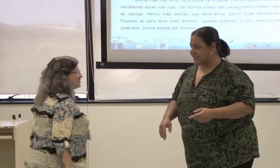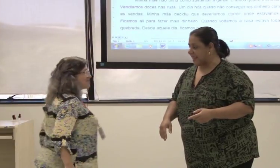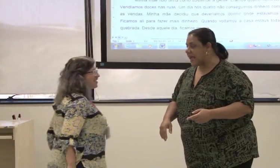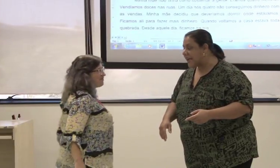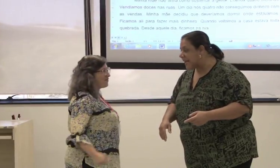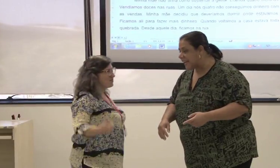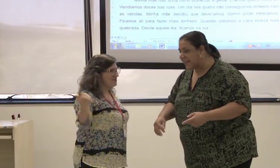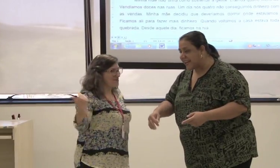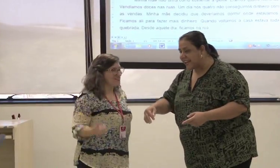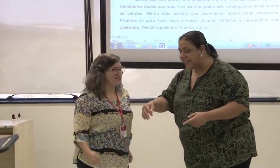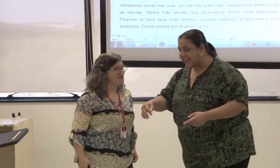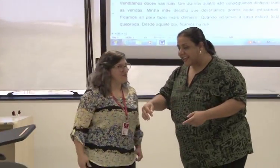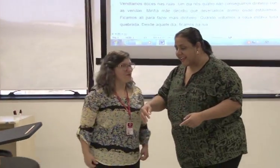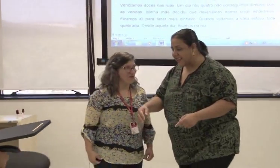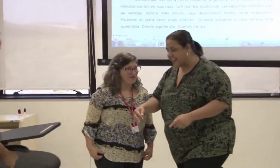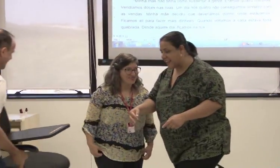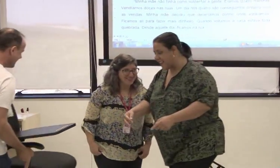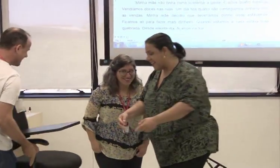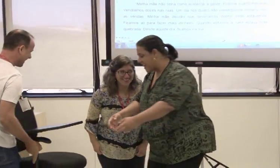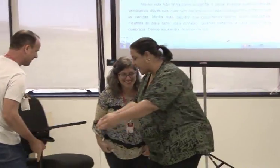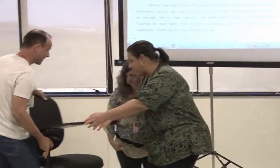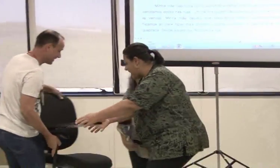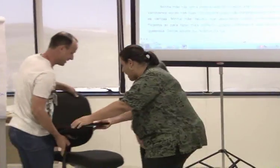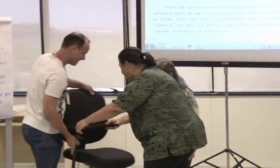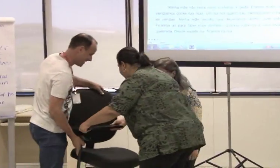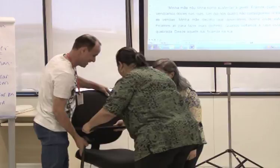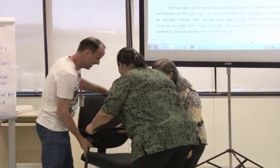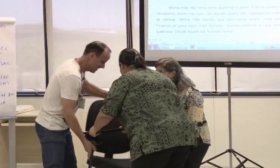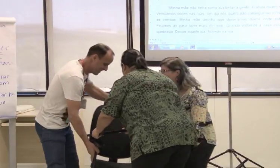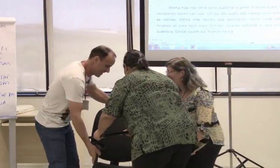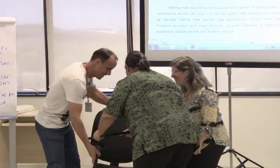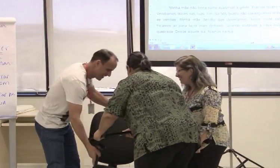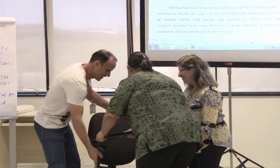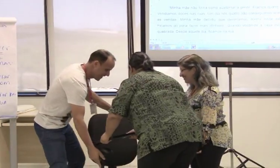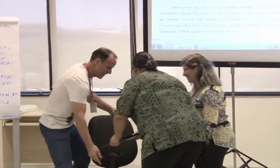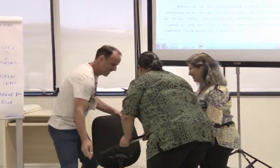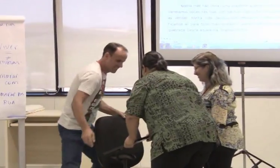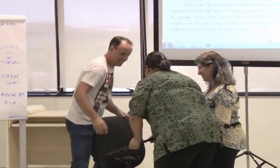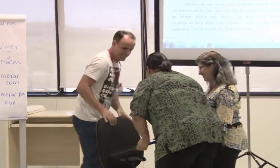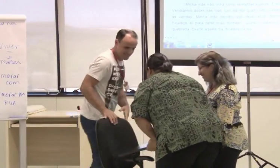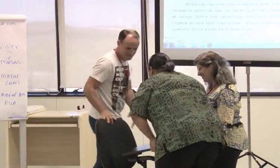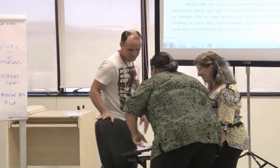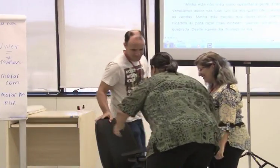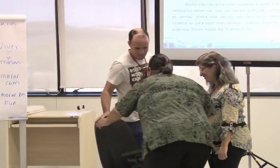Porque ela falou que eu estava fazendo nível 9. Ela vai ficar atrás, né? Aqui, ó. Ela fica virada para cá.